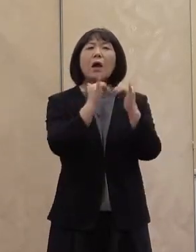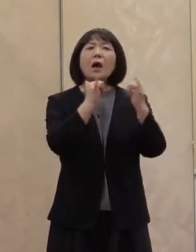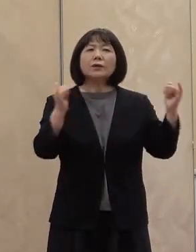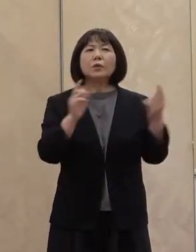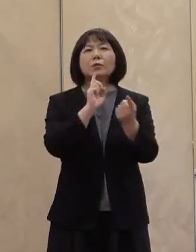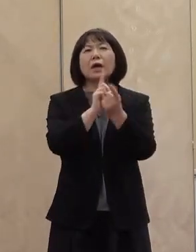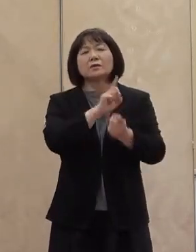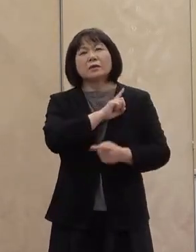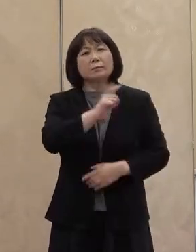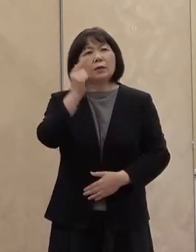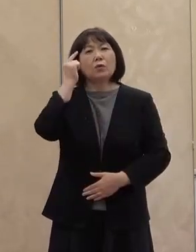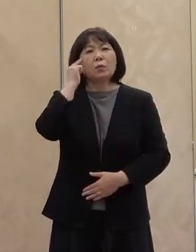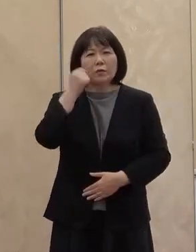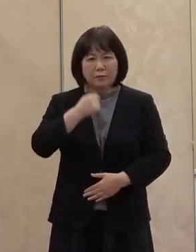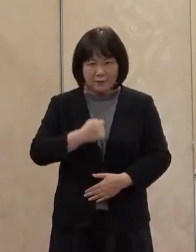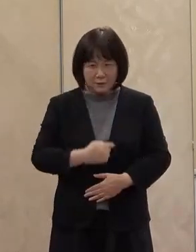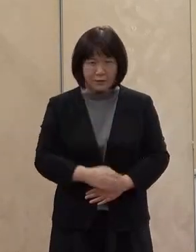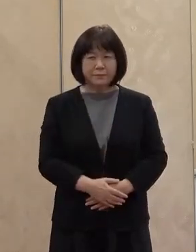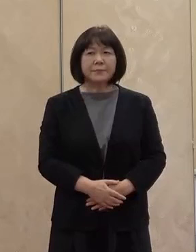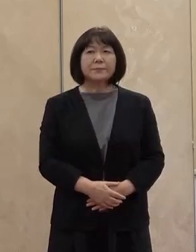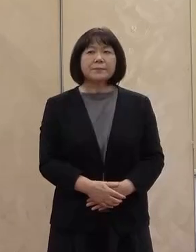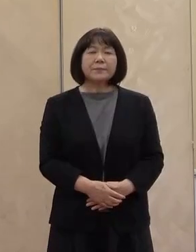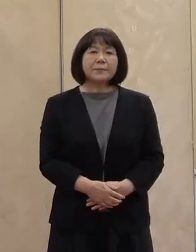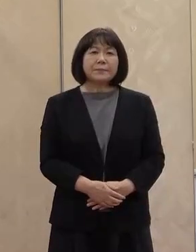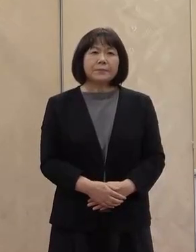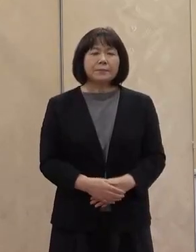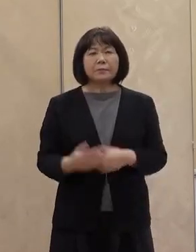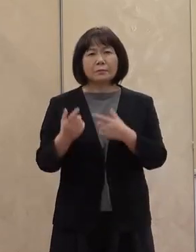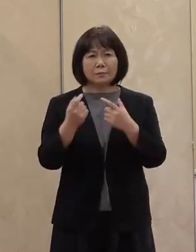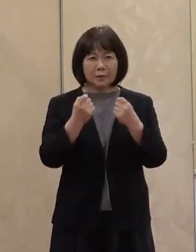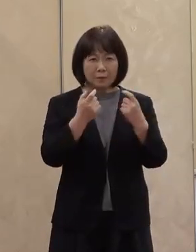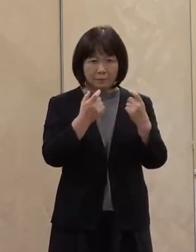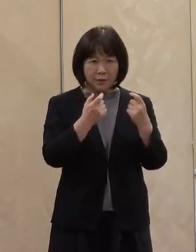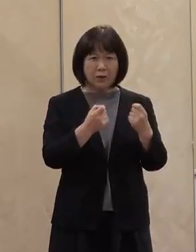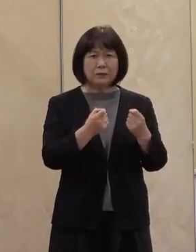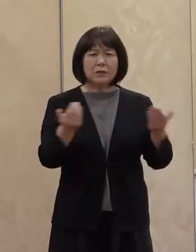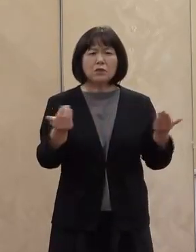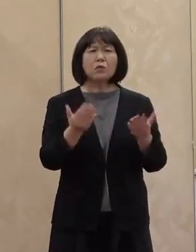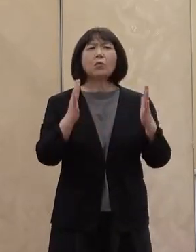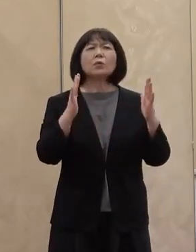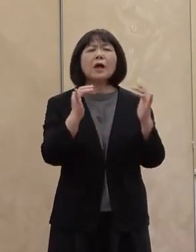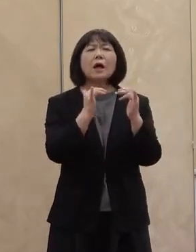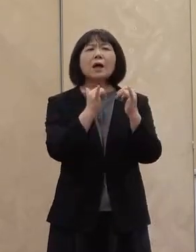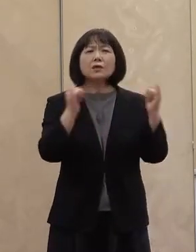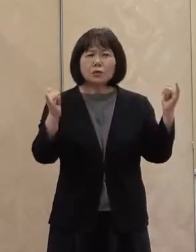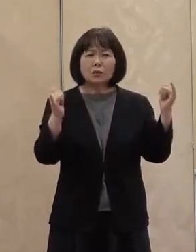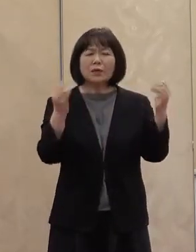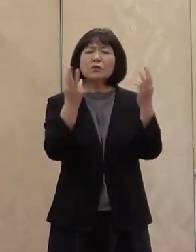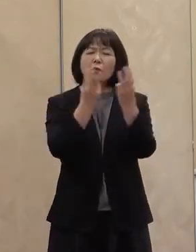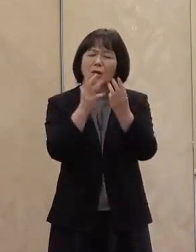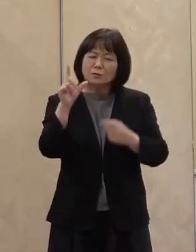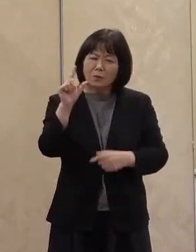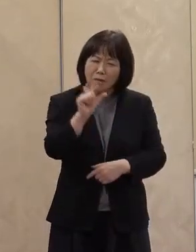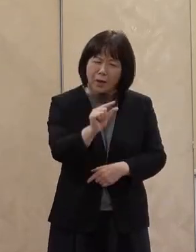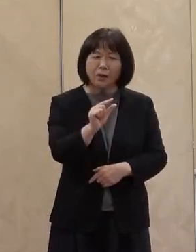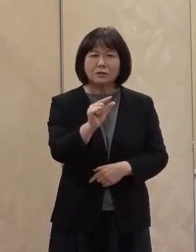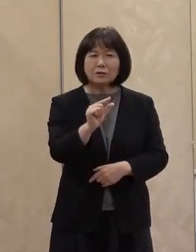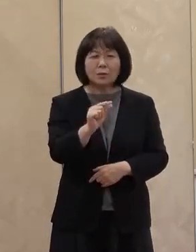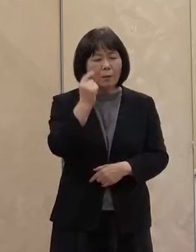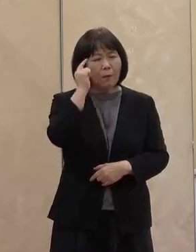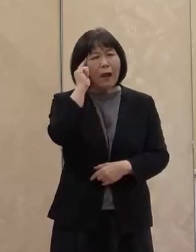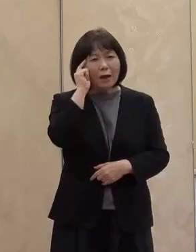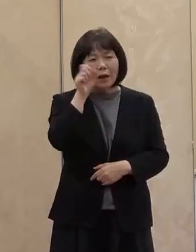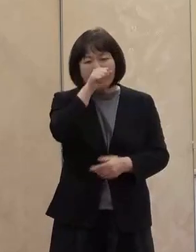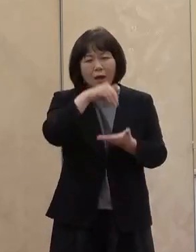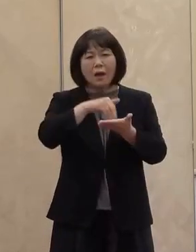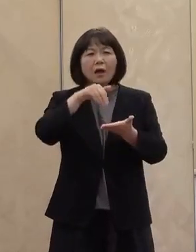が一番だというふうに思っています。やはりあの失業者を一人でも減らすということに重きを置いた予算だと思